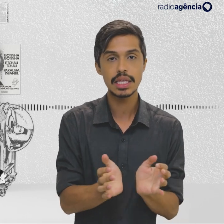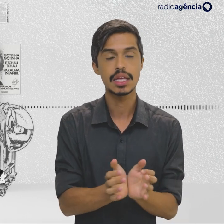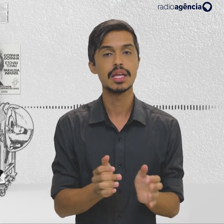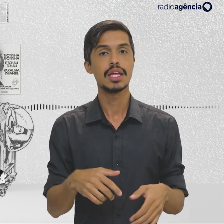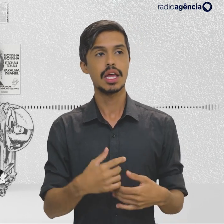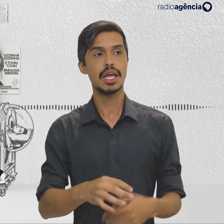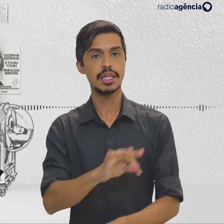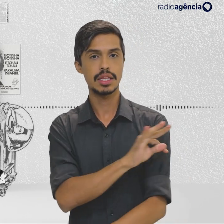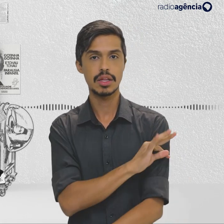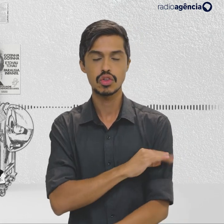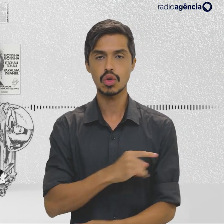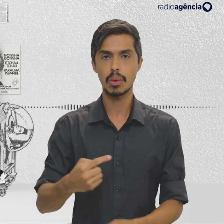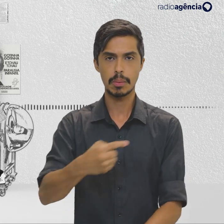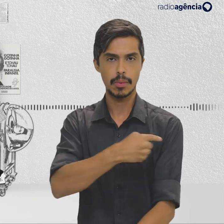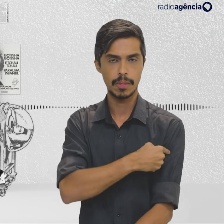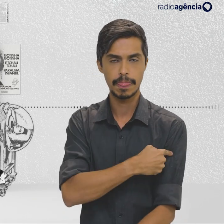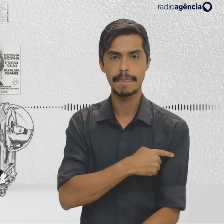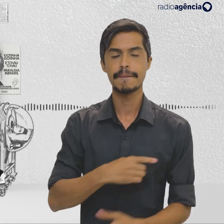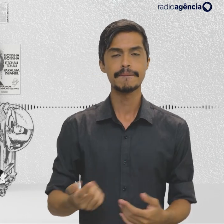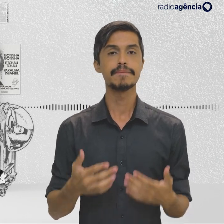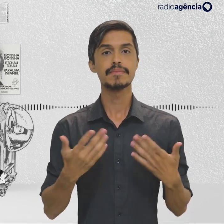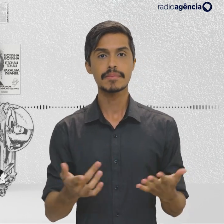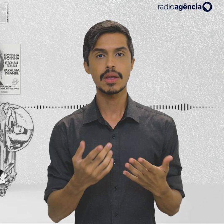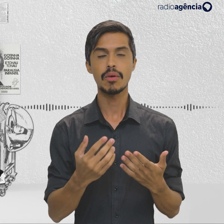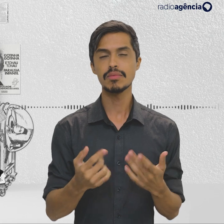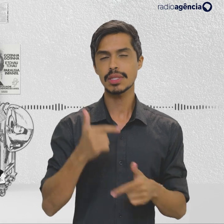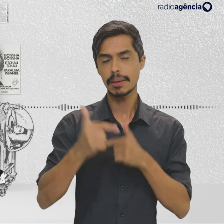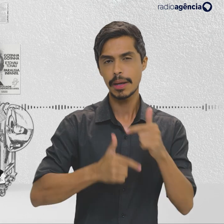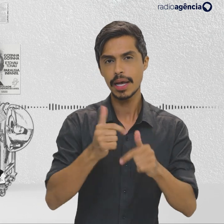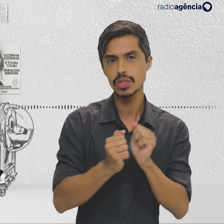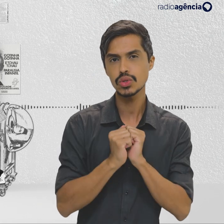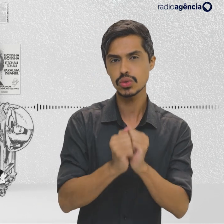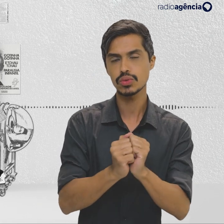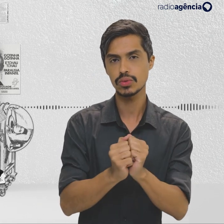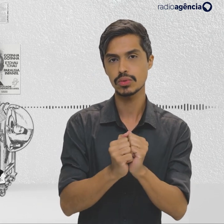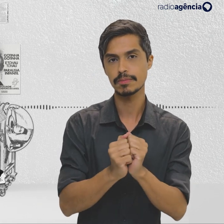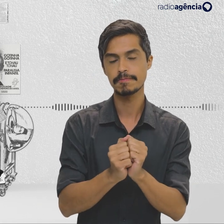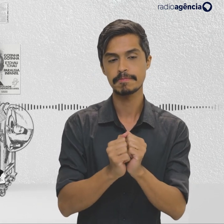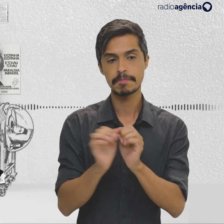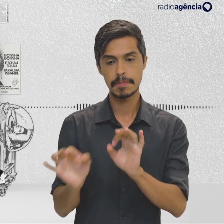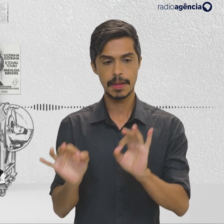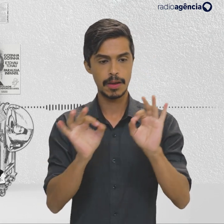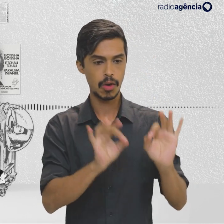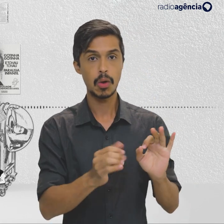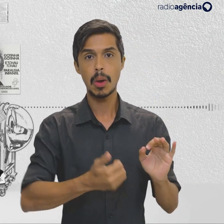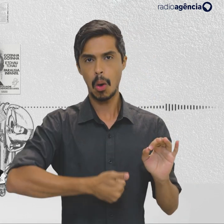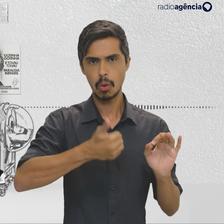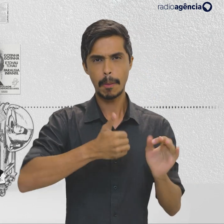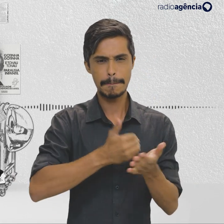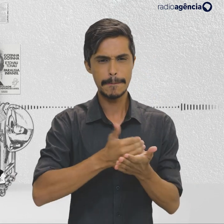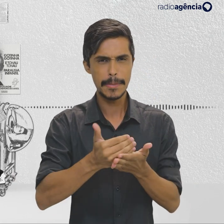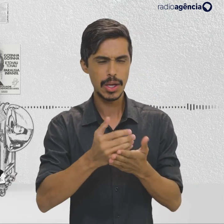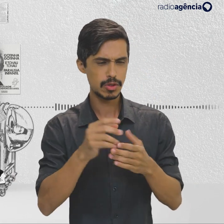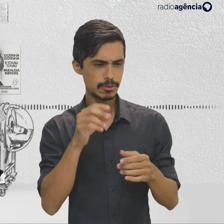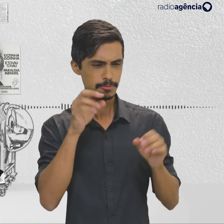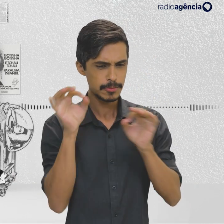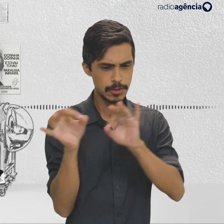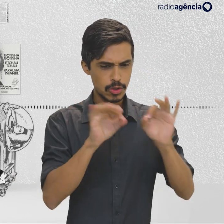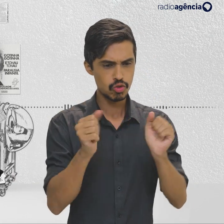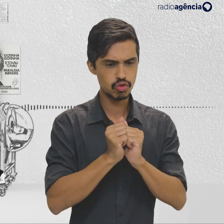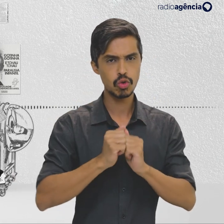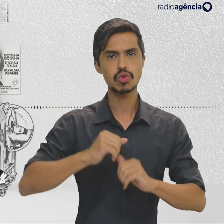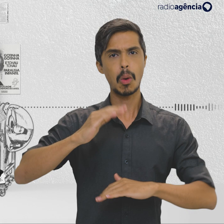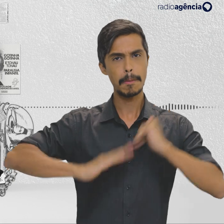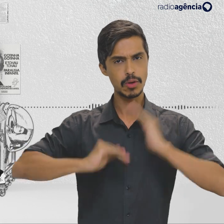técnica do programa nacional de imunizações para trabalhar junto à atenção primária saúde junto